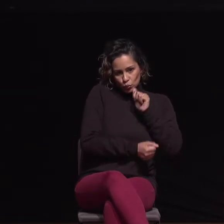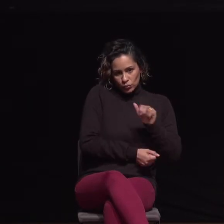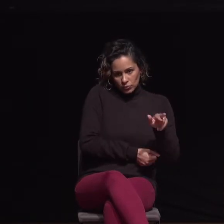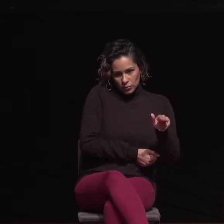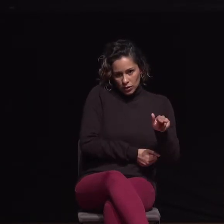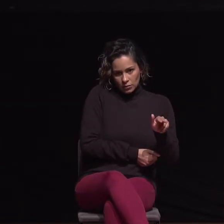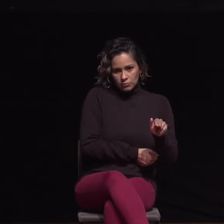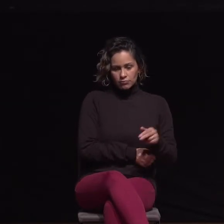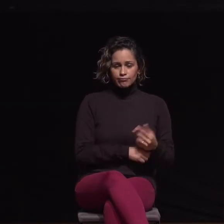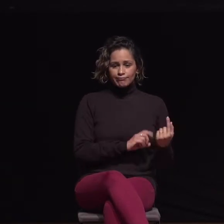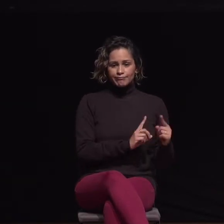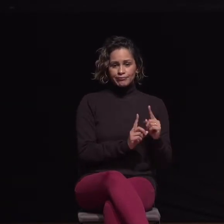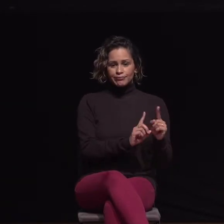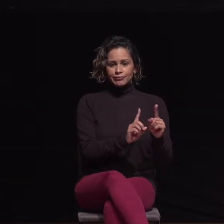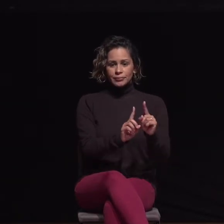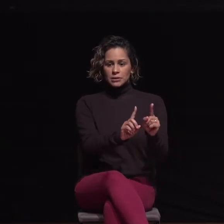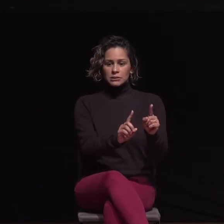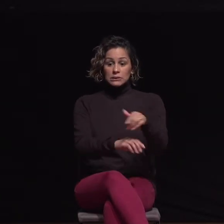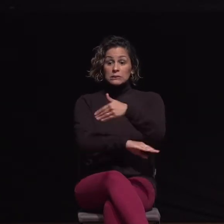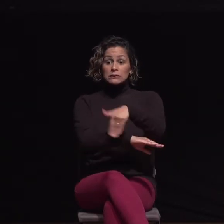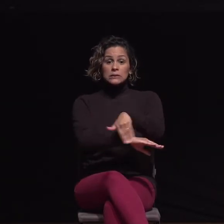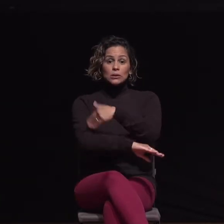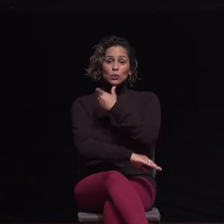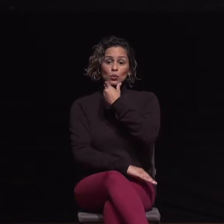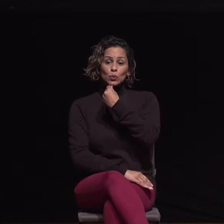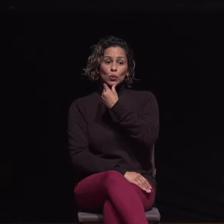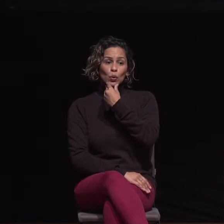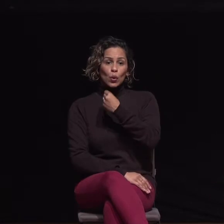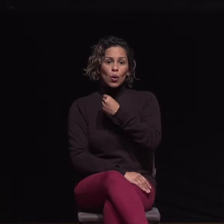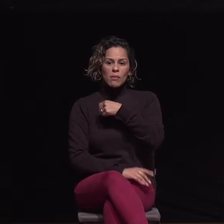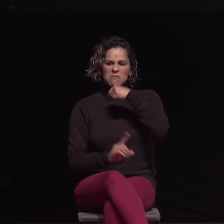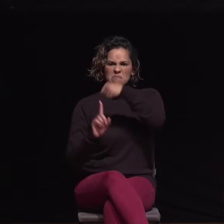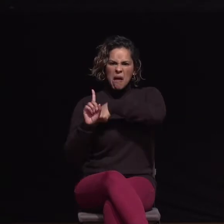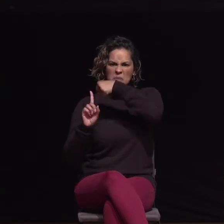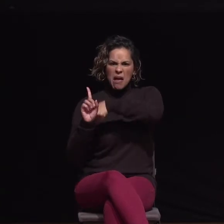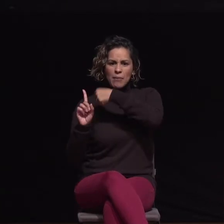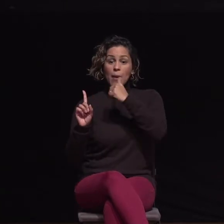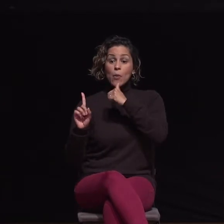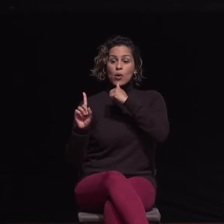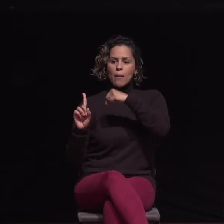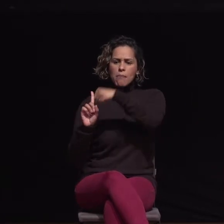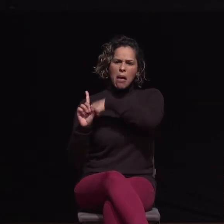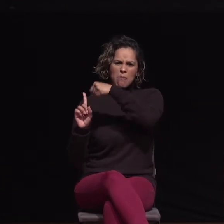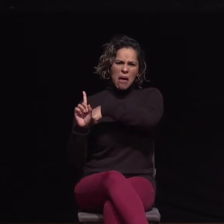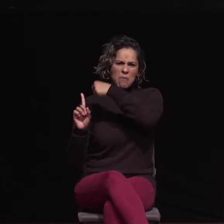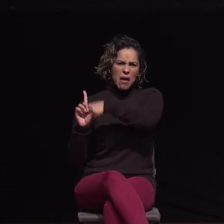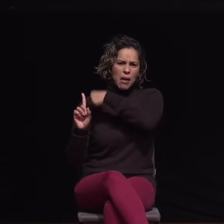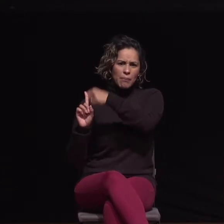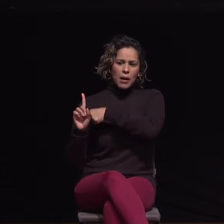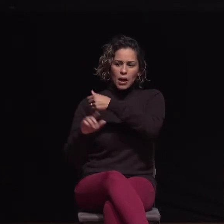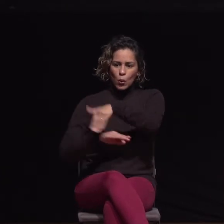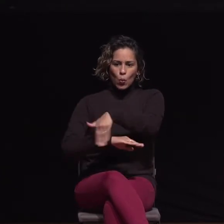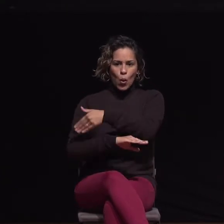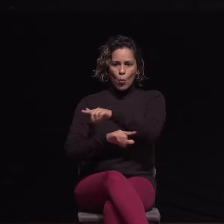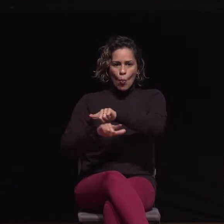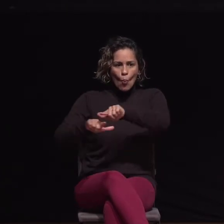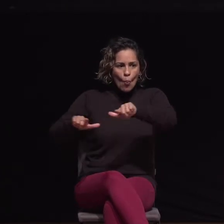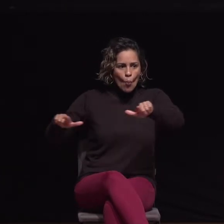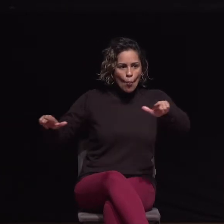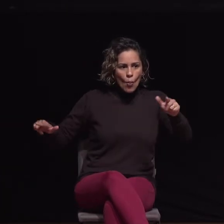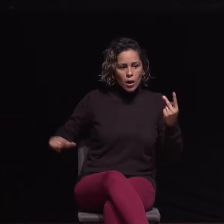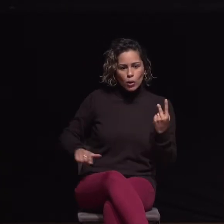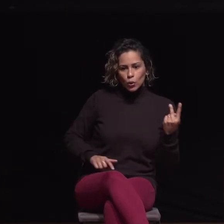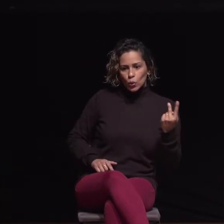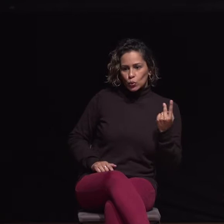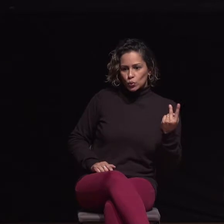e no meio da rua um cara estava agredindo uma mulher e a rua estava completamente vazia, só eu e minha irmã e essa